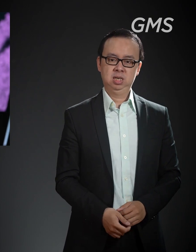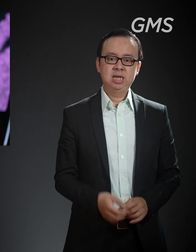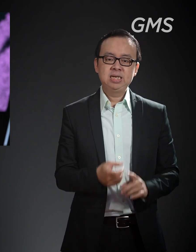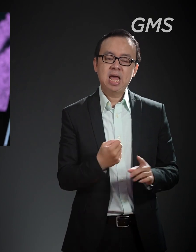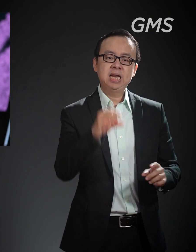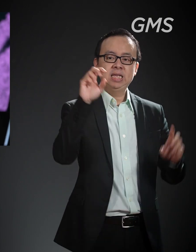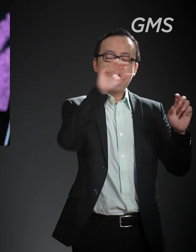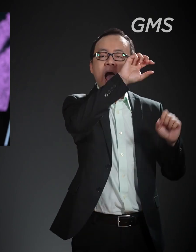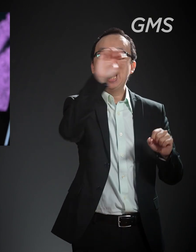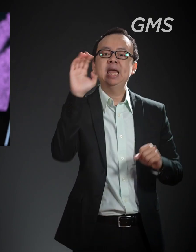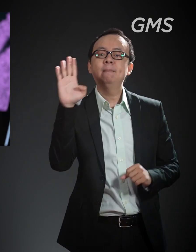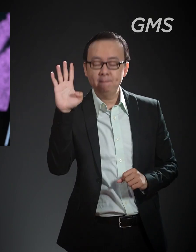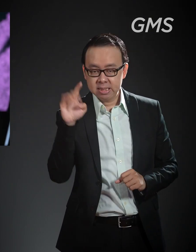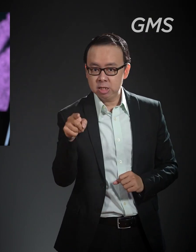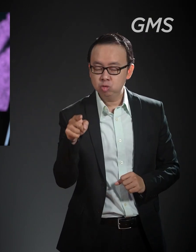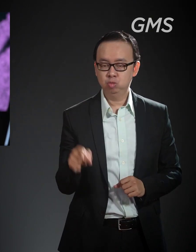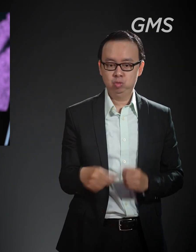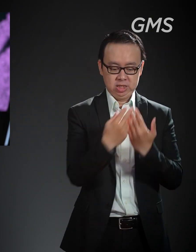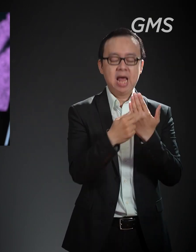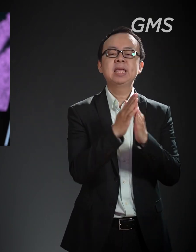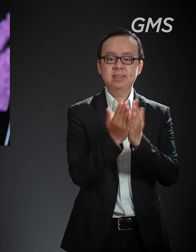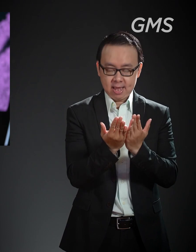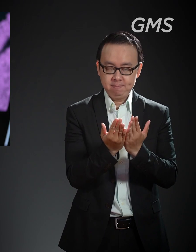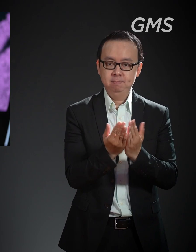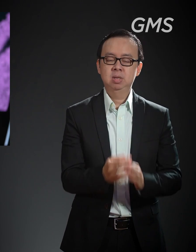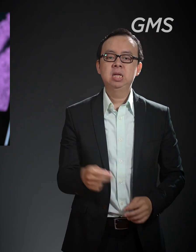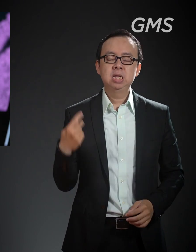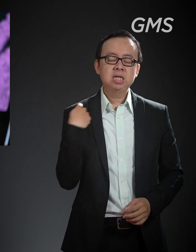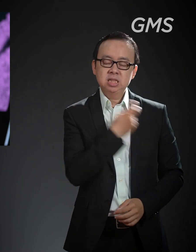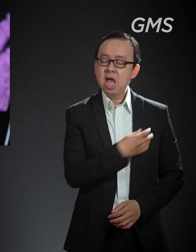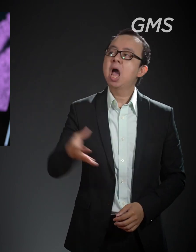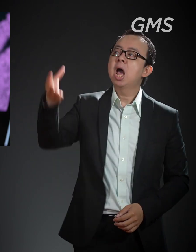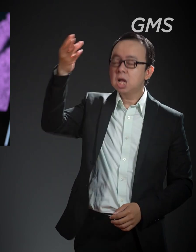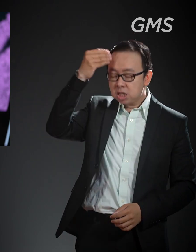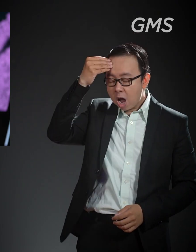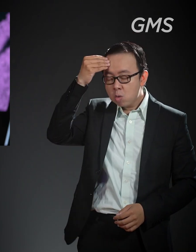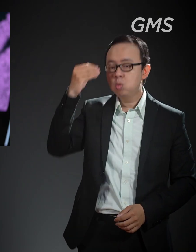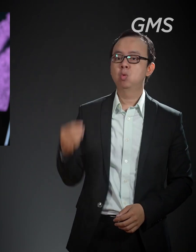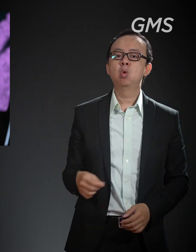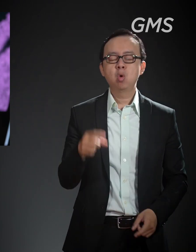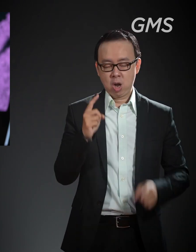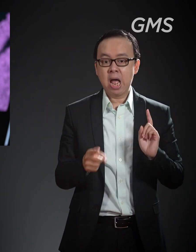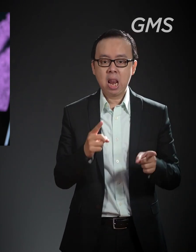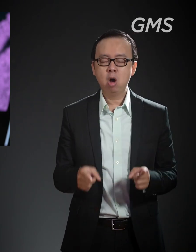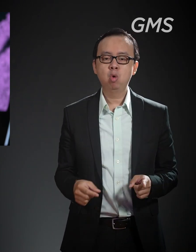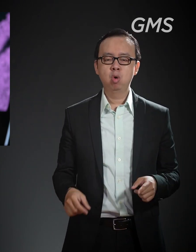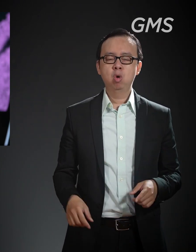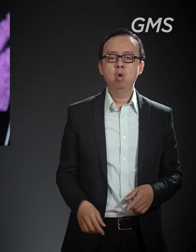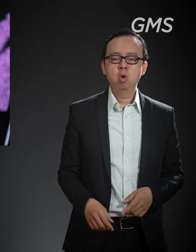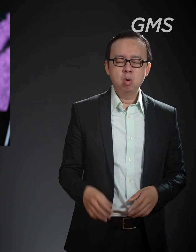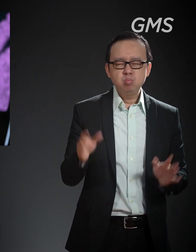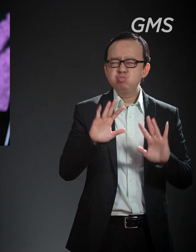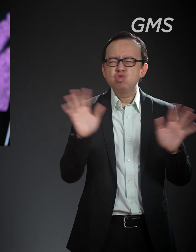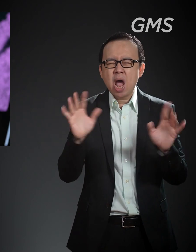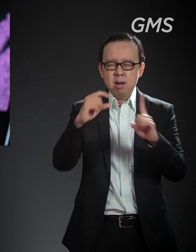mereka meminta mendesak pada kami. Kita langsung mengerti bahwa bukan Paulus yang merengek-rengek, yang mengemis-ngemis, yang